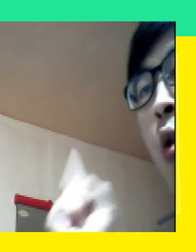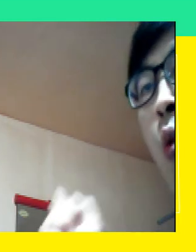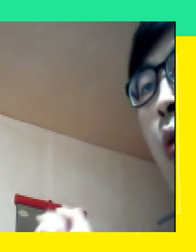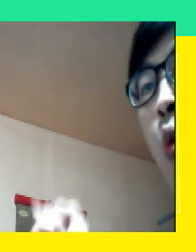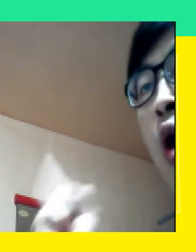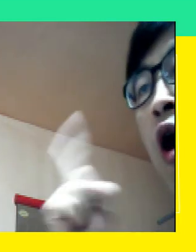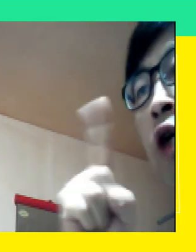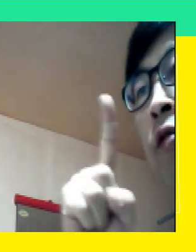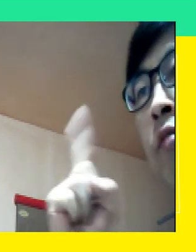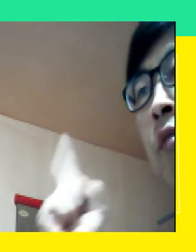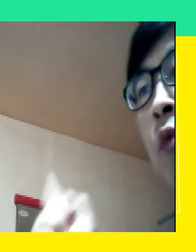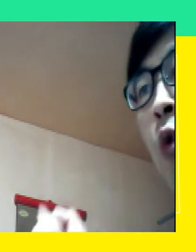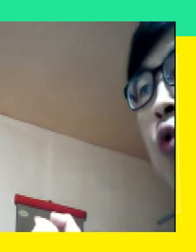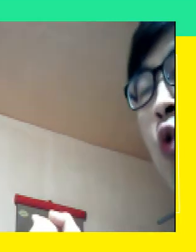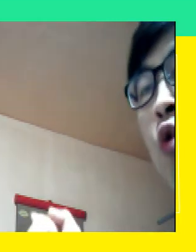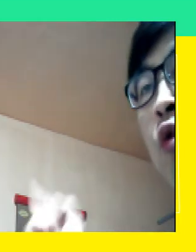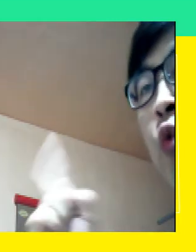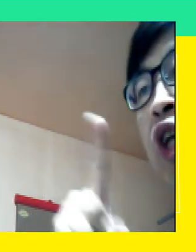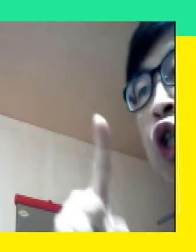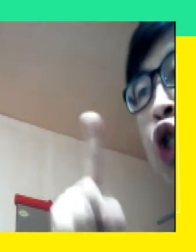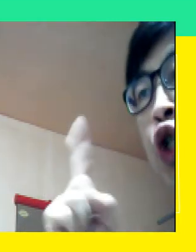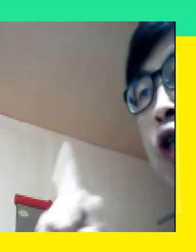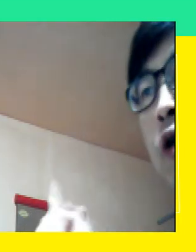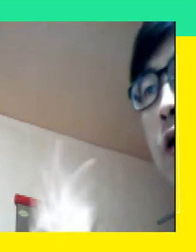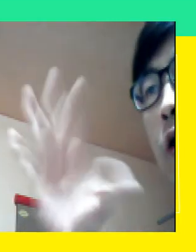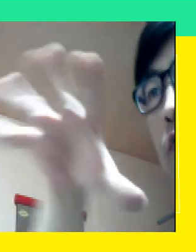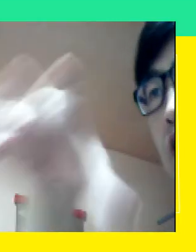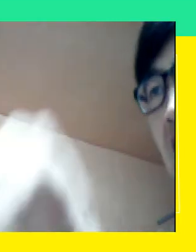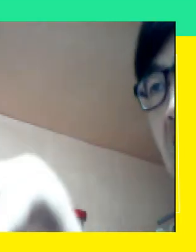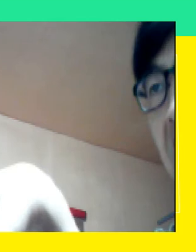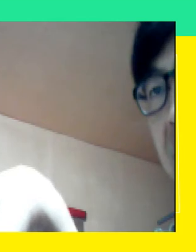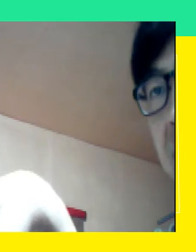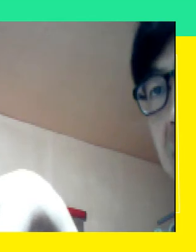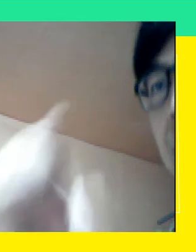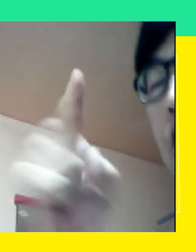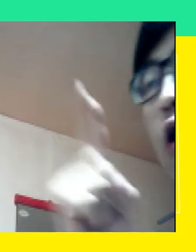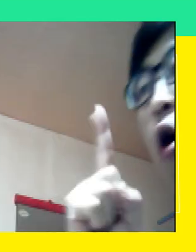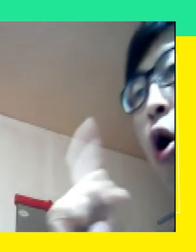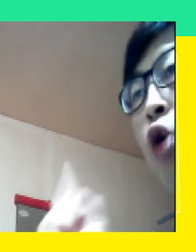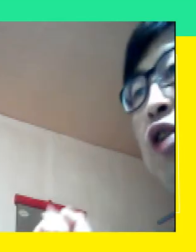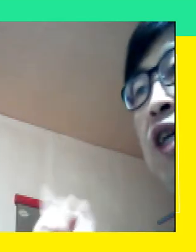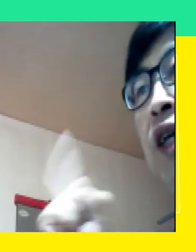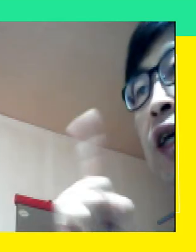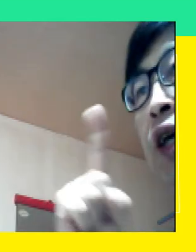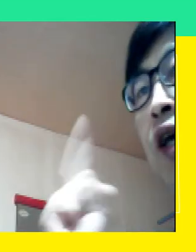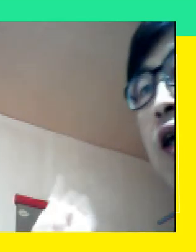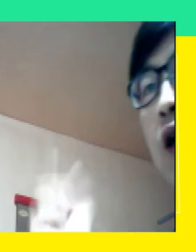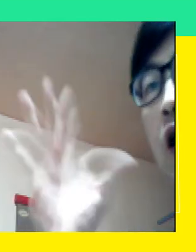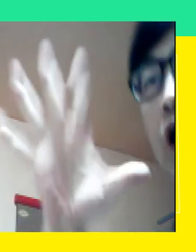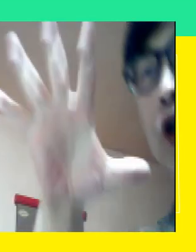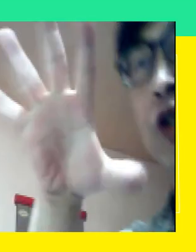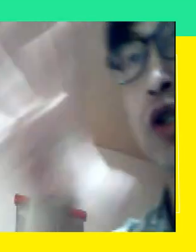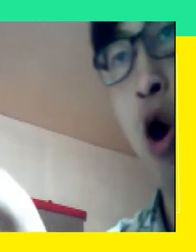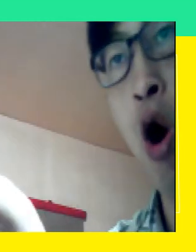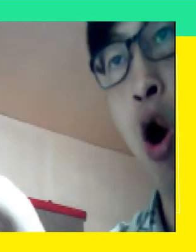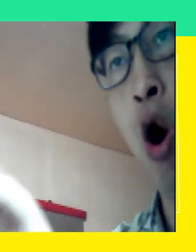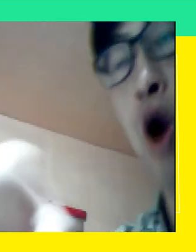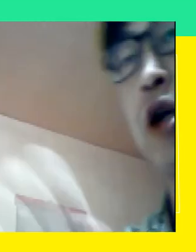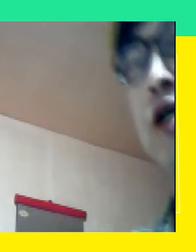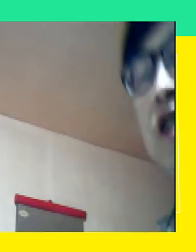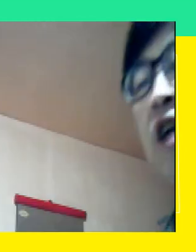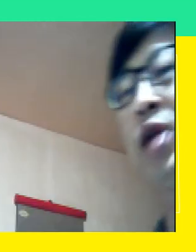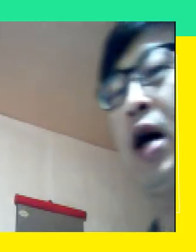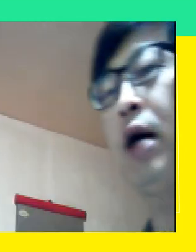what what 또는 which place 어디서